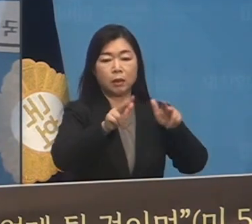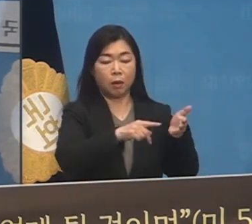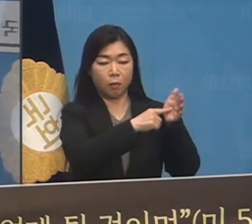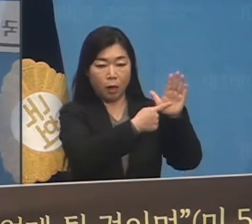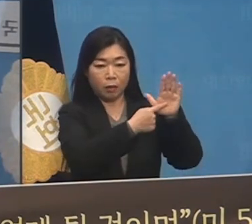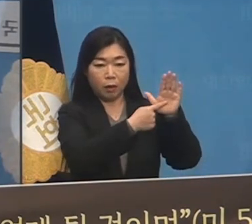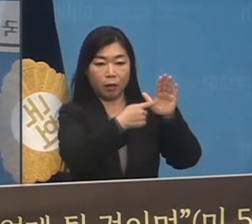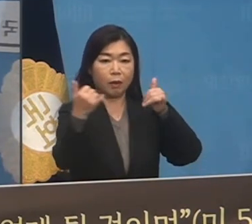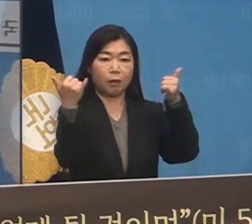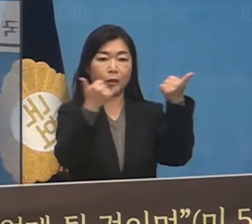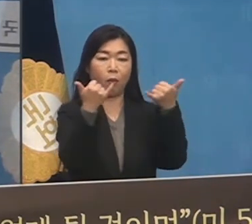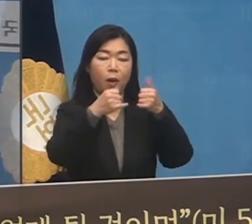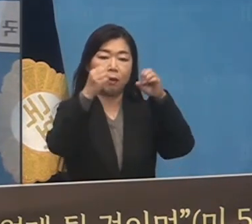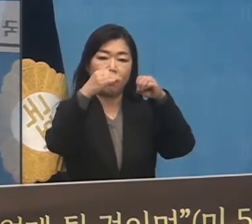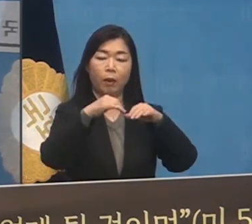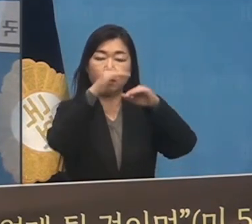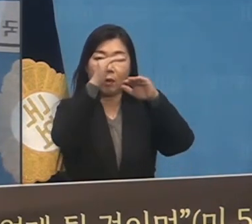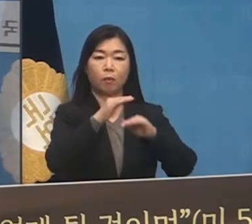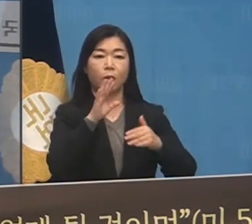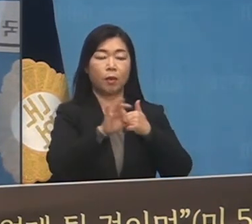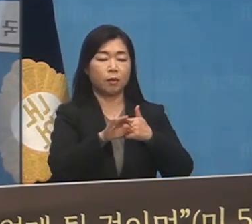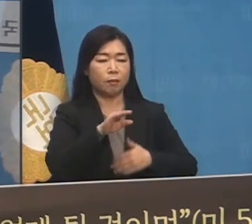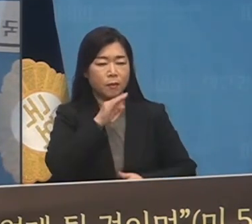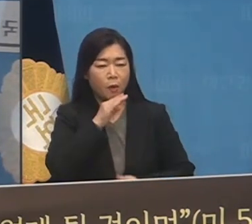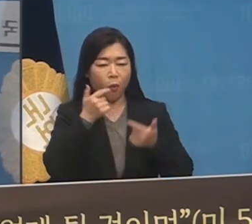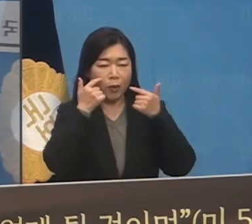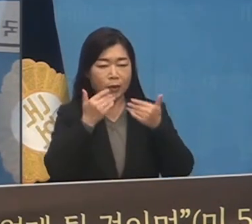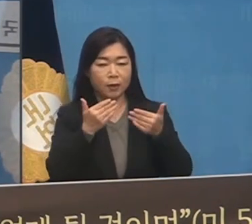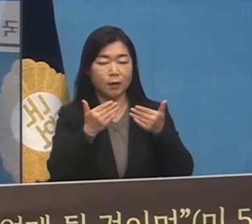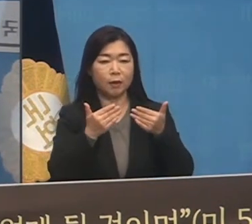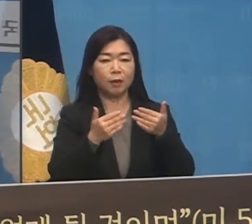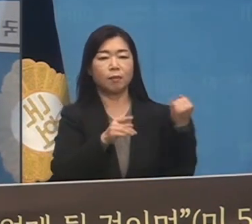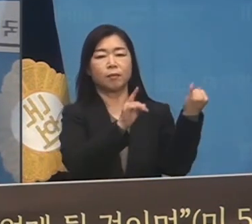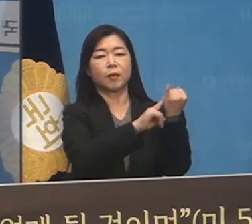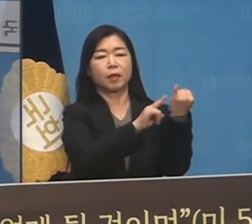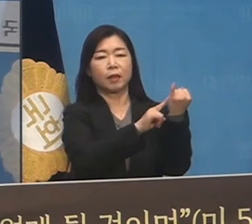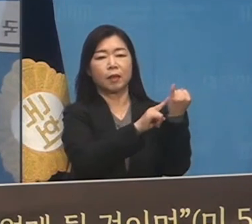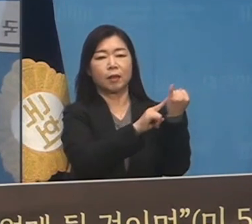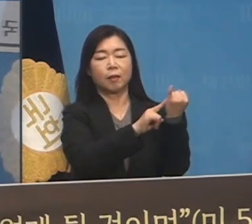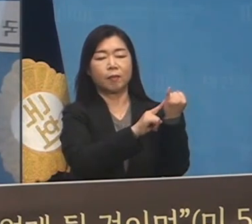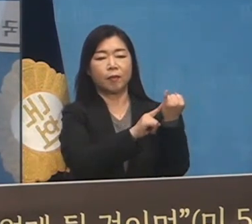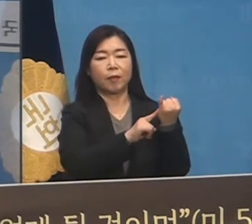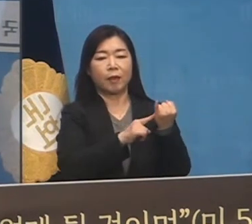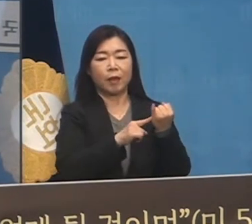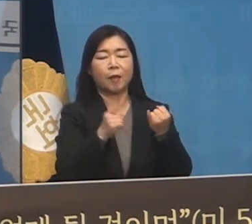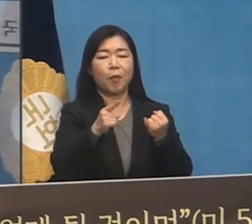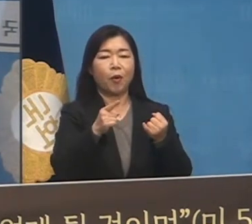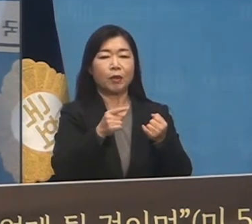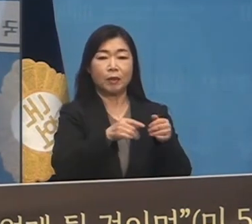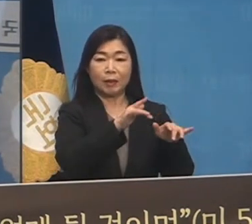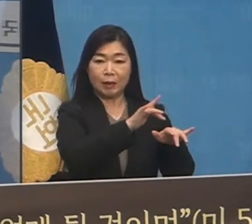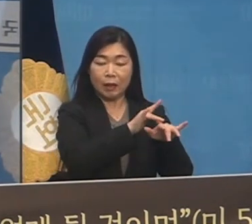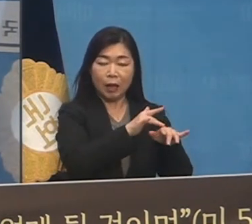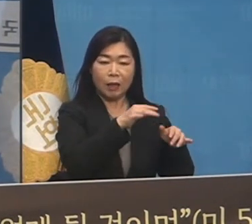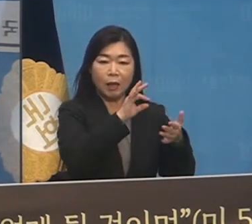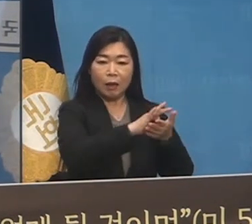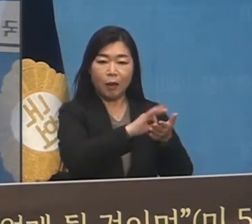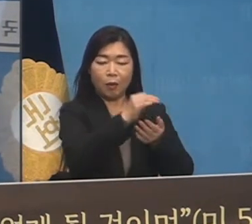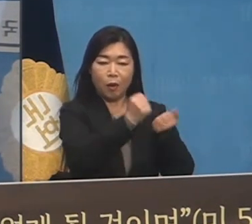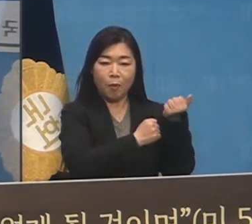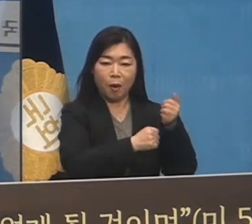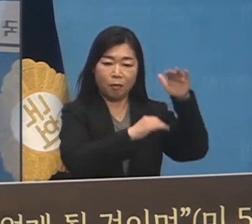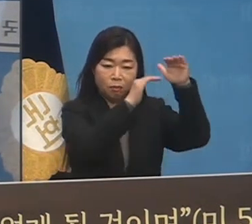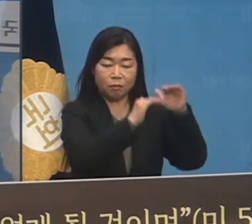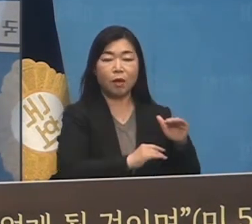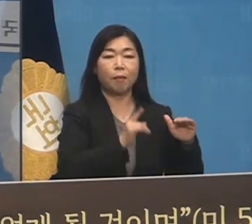공개된 녹취록에서 우리는 격신한 한 여성의 힘 사용 설명서를 접할 수